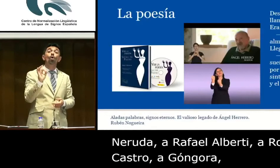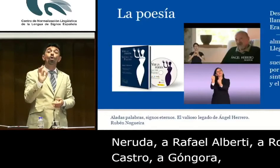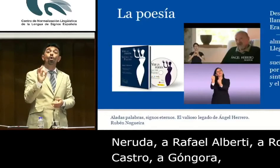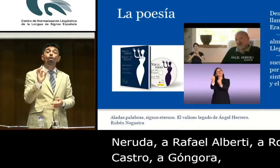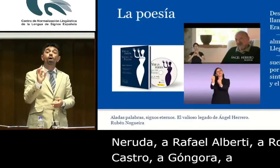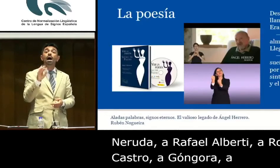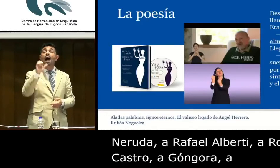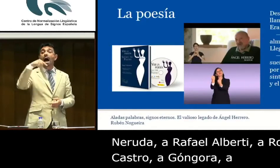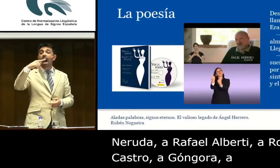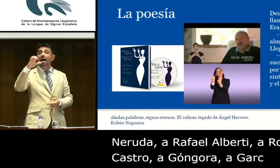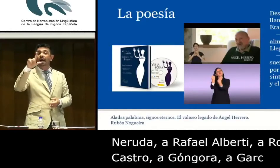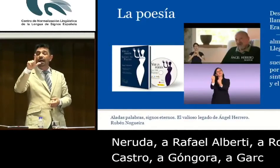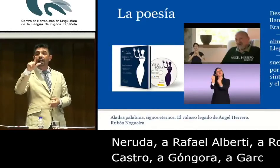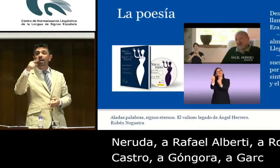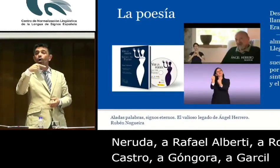a Ángel González